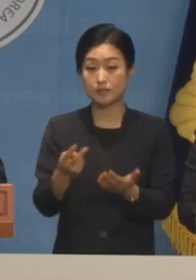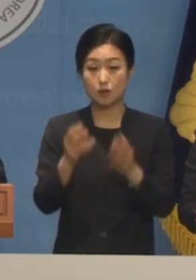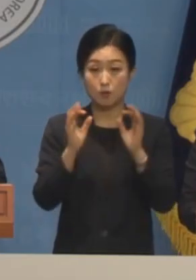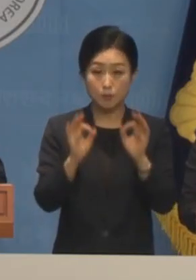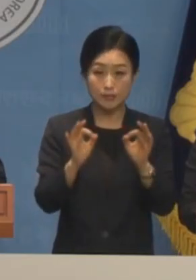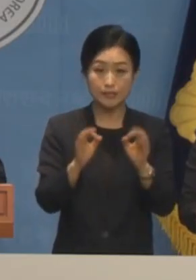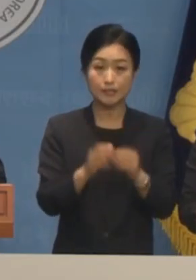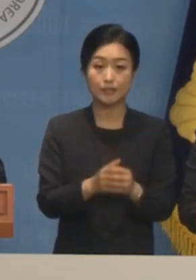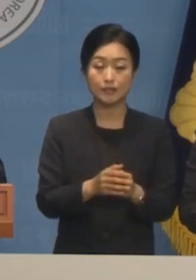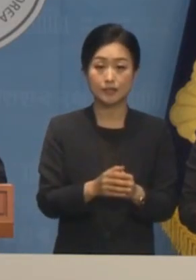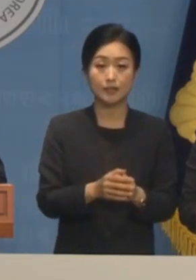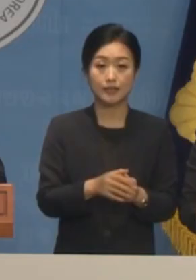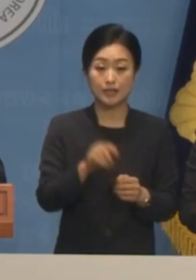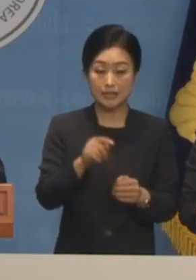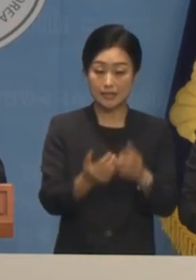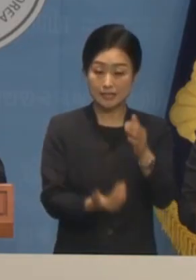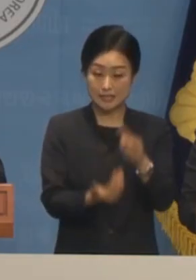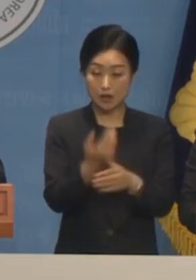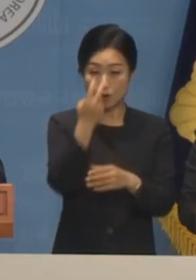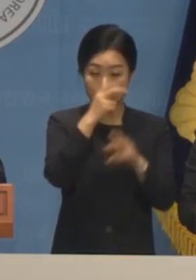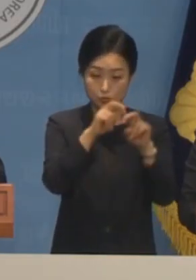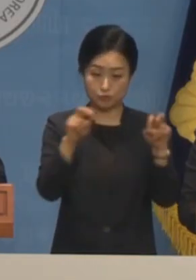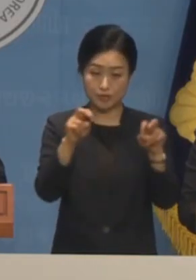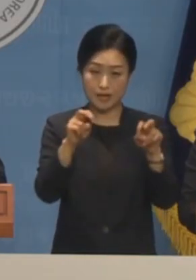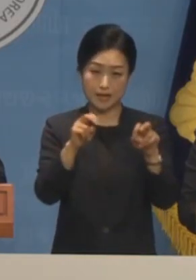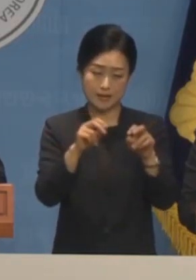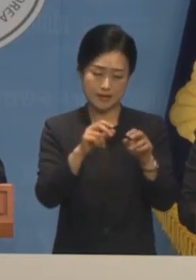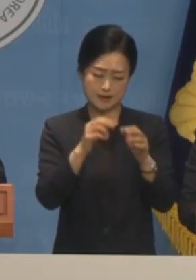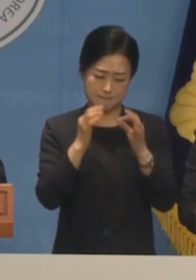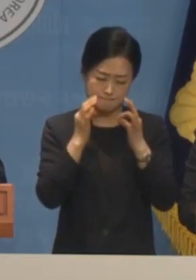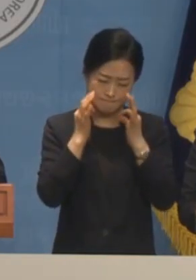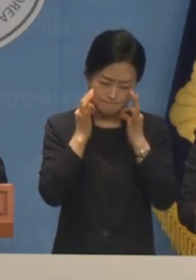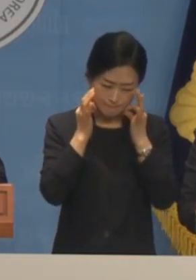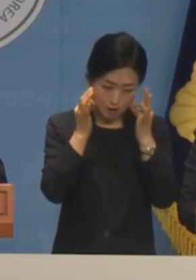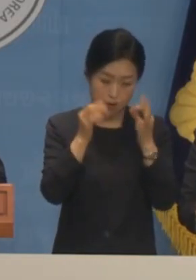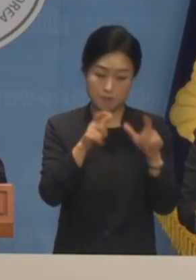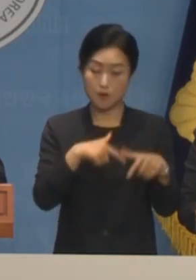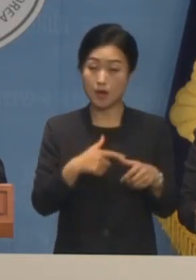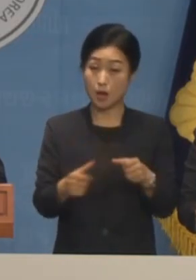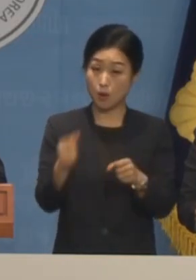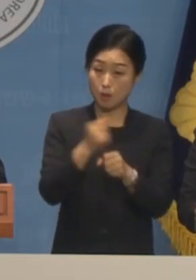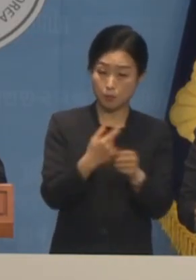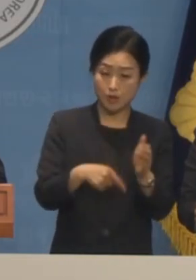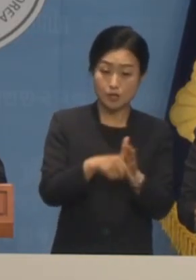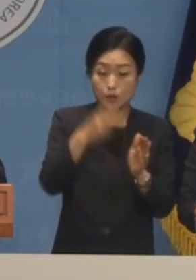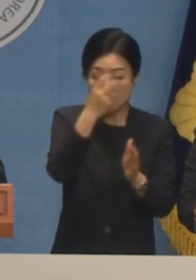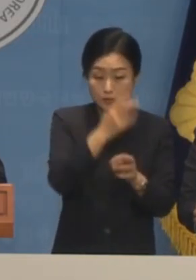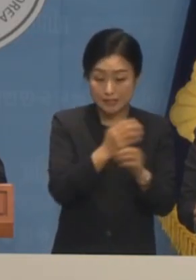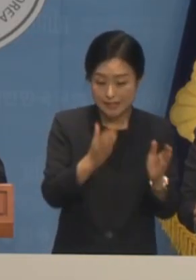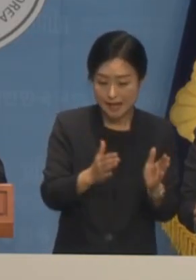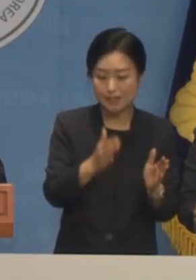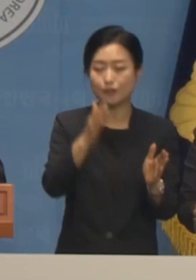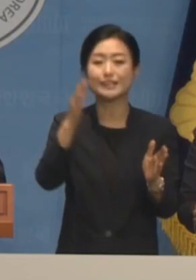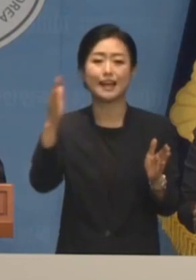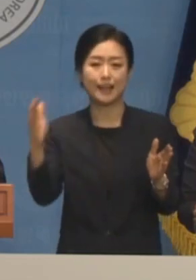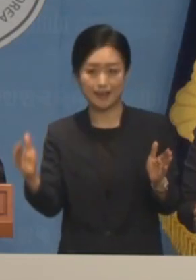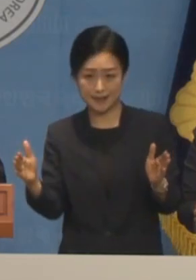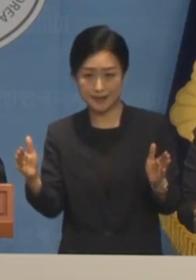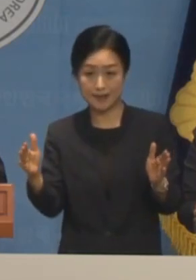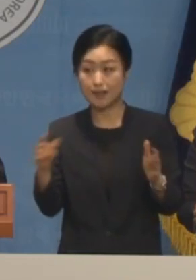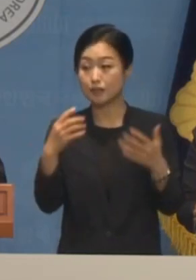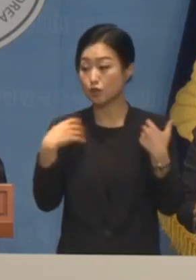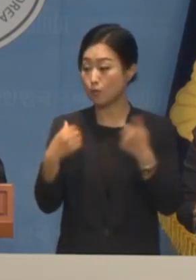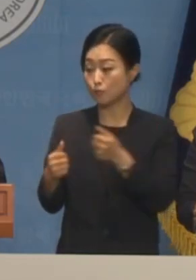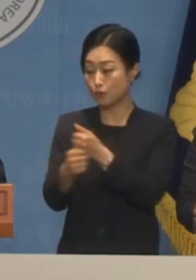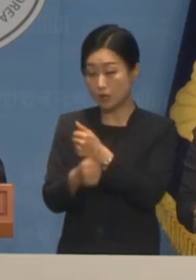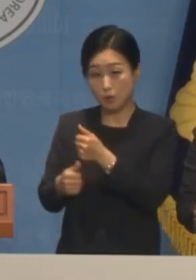사건에 대한 온전한 진상 규명과 명예 회복을 위해 조사 기한을 연장하고 정부위원회